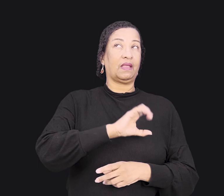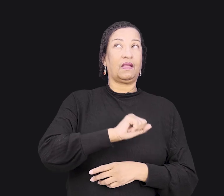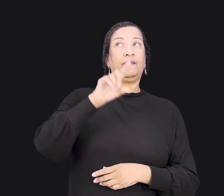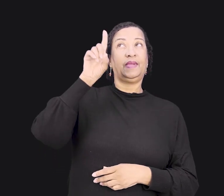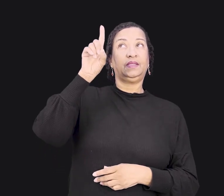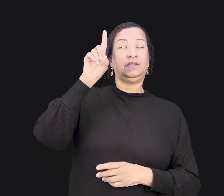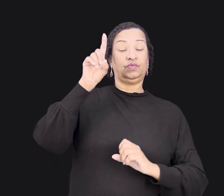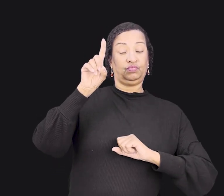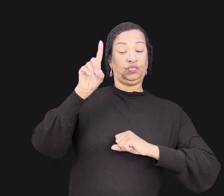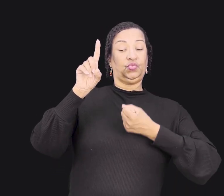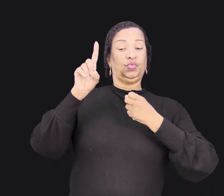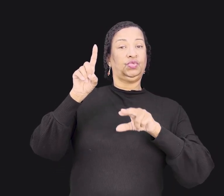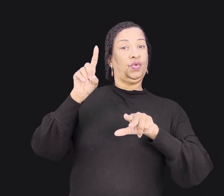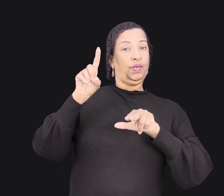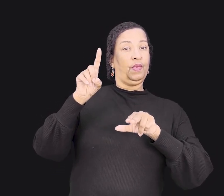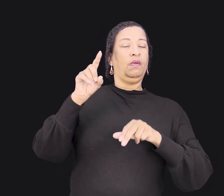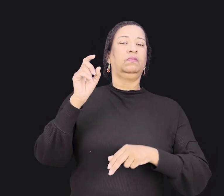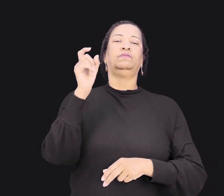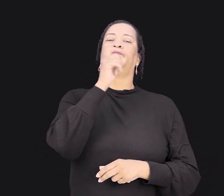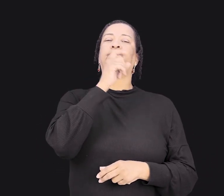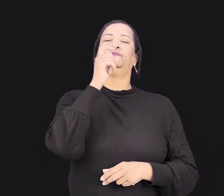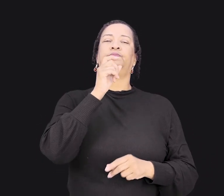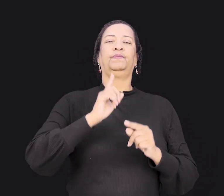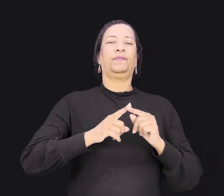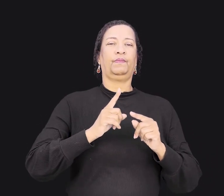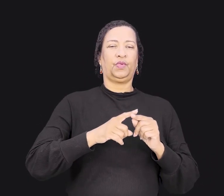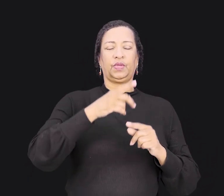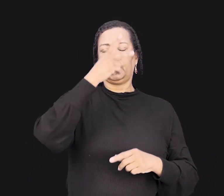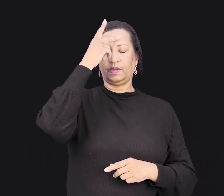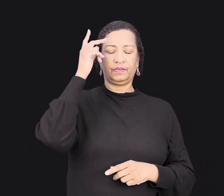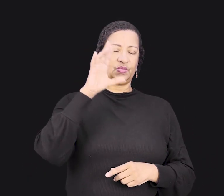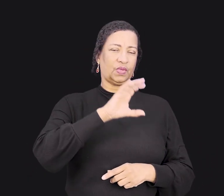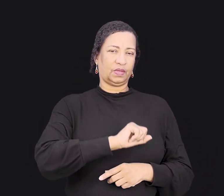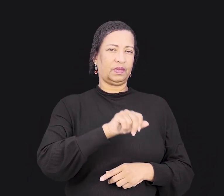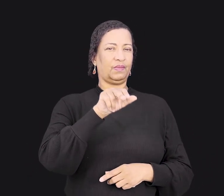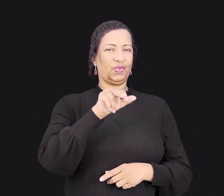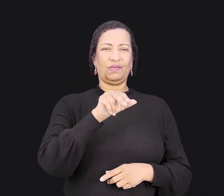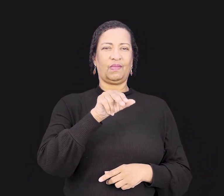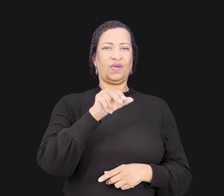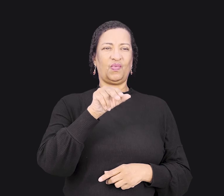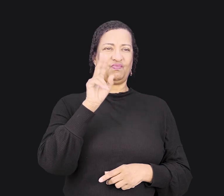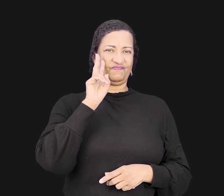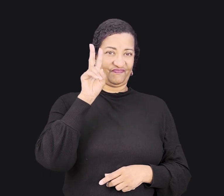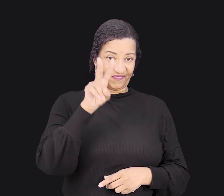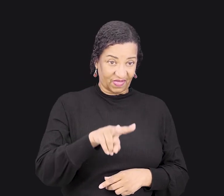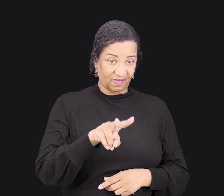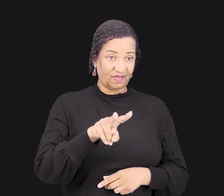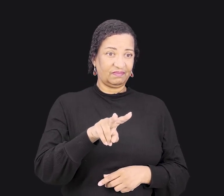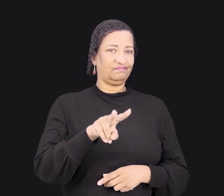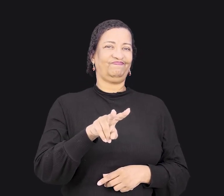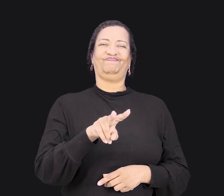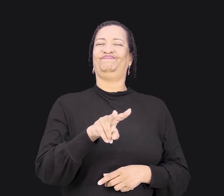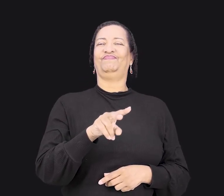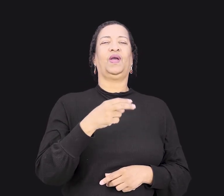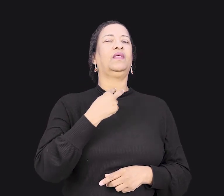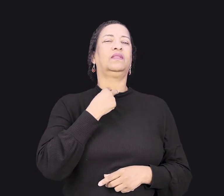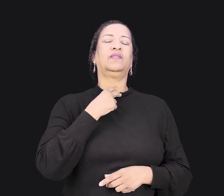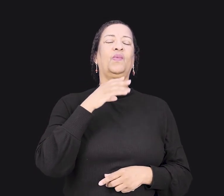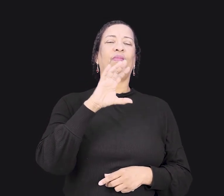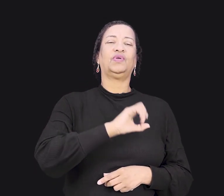irmão, é mentiroso. Pois quem ama seu irmão, a quem vê, não pode amar a Deus, a quem não vê. João usa